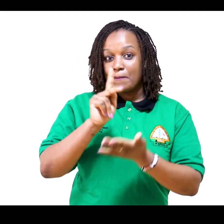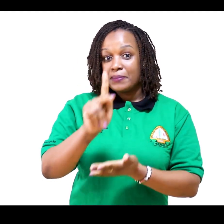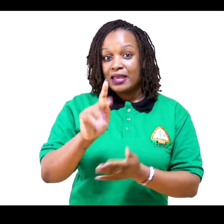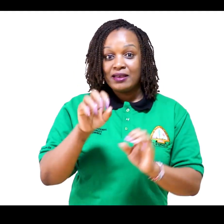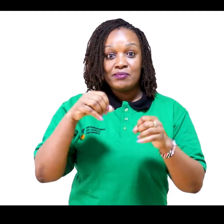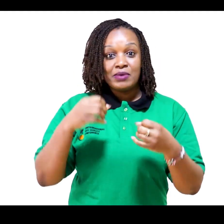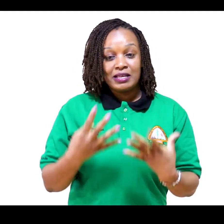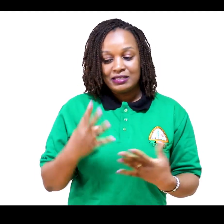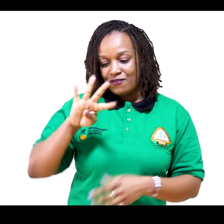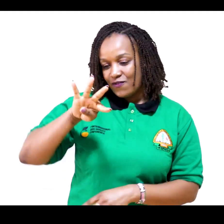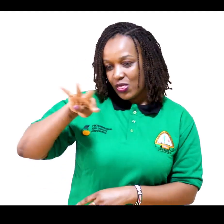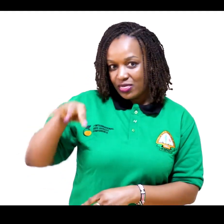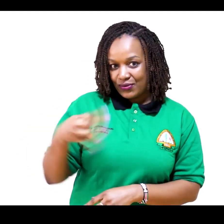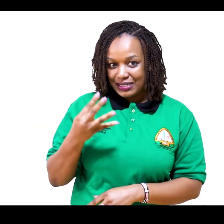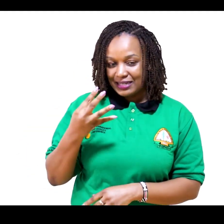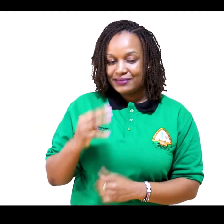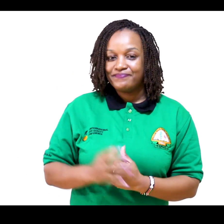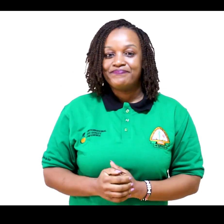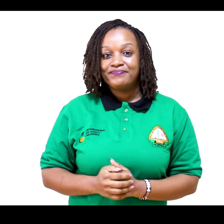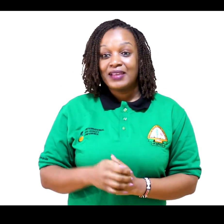20,000 kilo, shilingi 4,000.